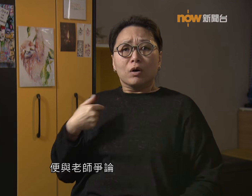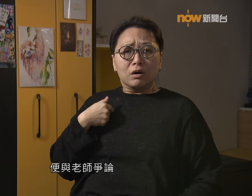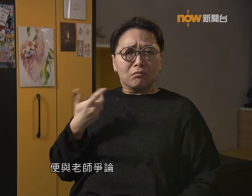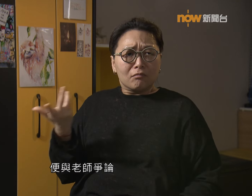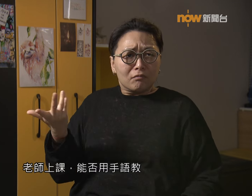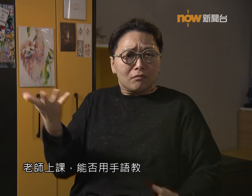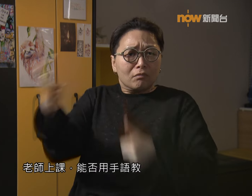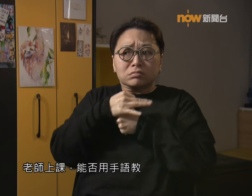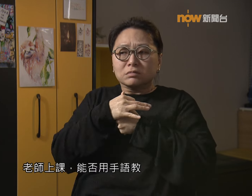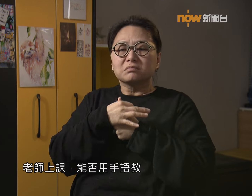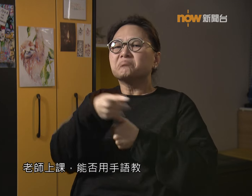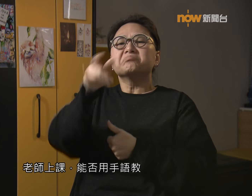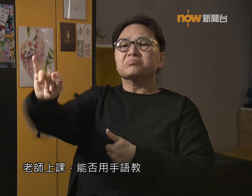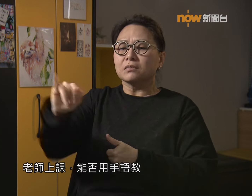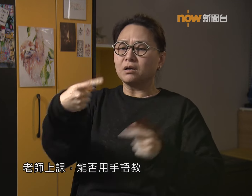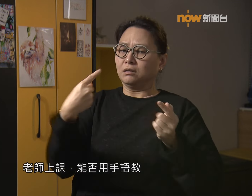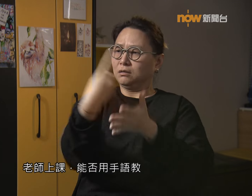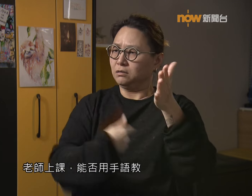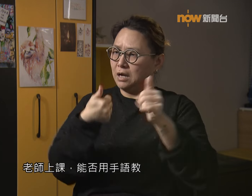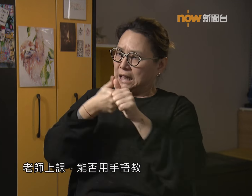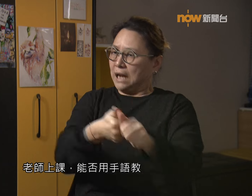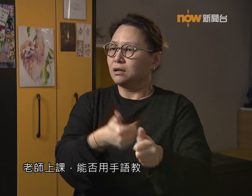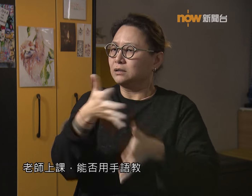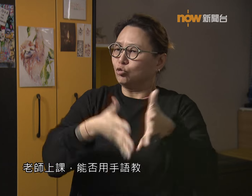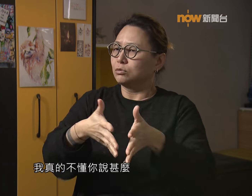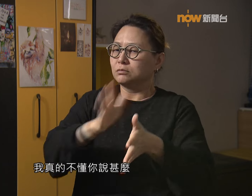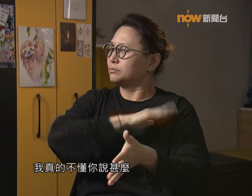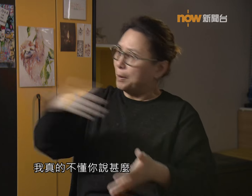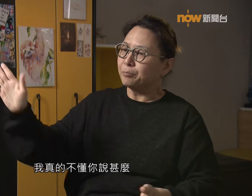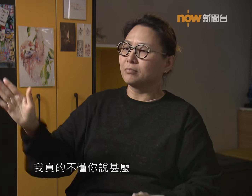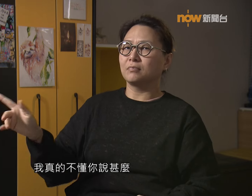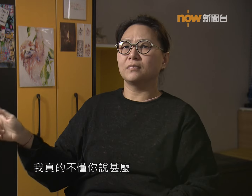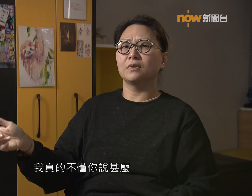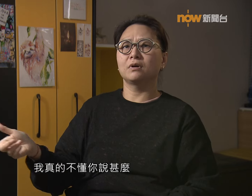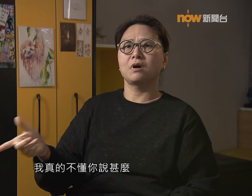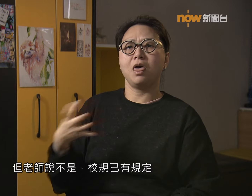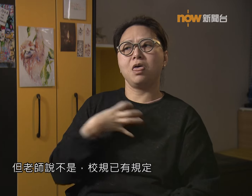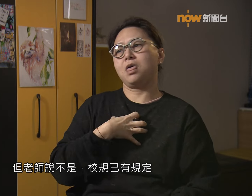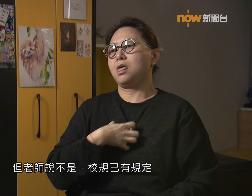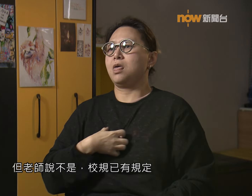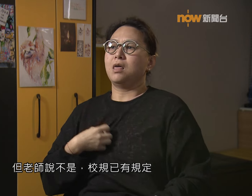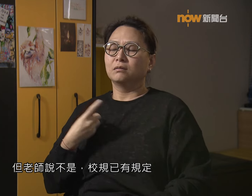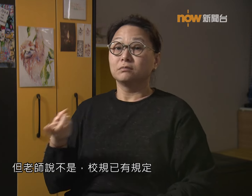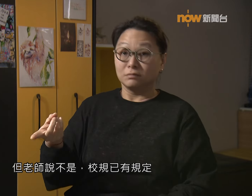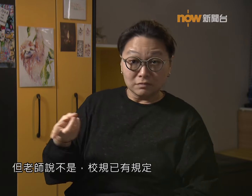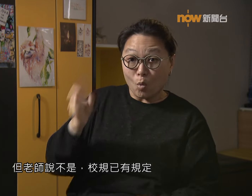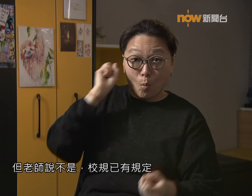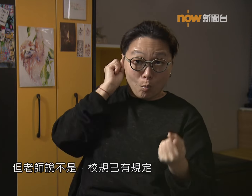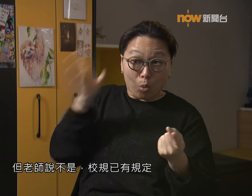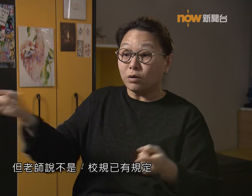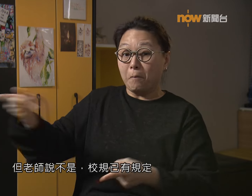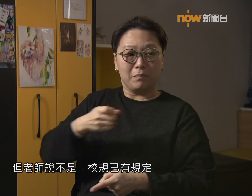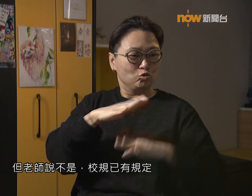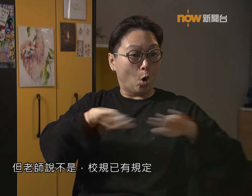啦，話：喂，你上堂，你可唔可以用手語教？我真係唔明你講乜嘢喎。但老師就話：唔係啊，校規已經講咗噶